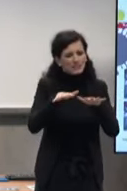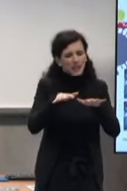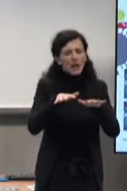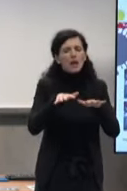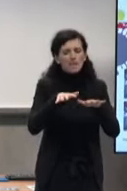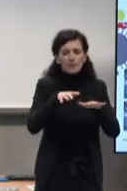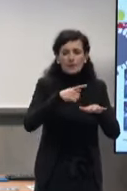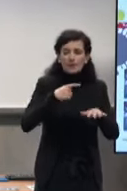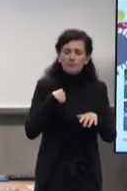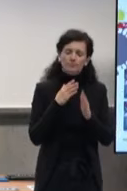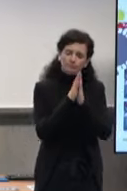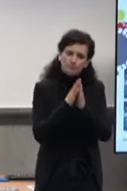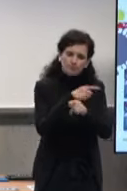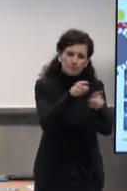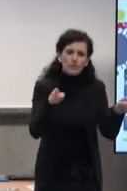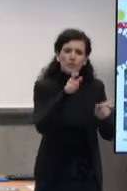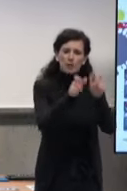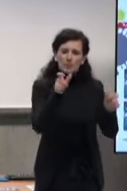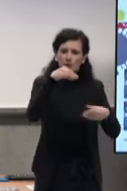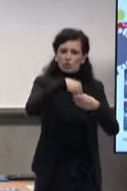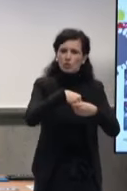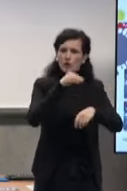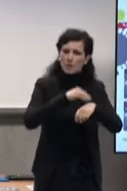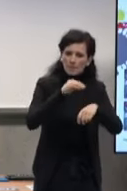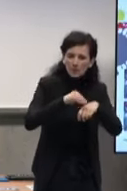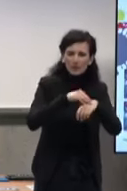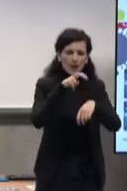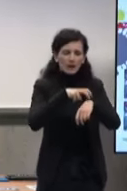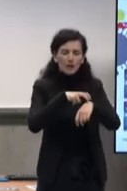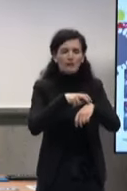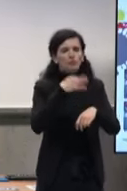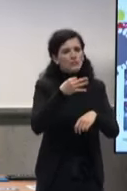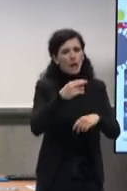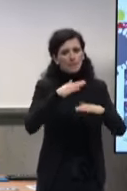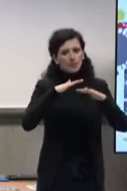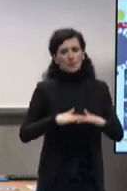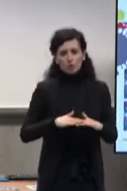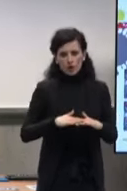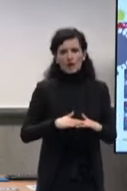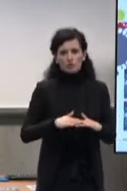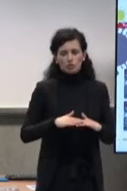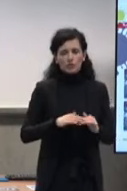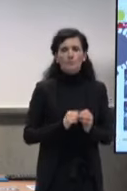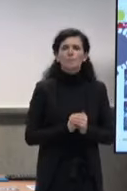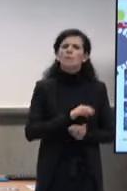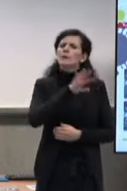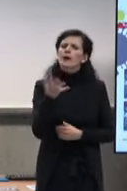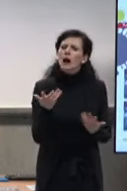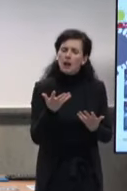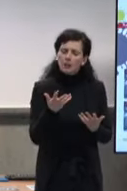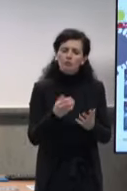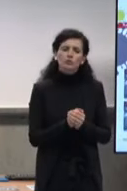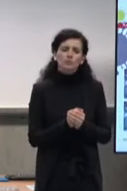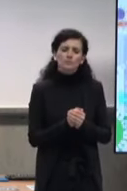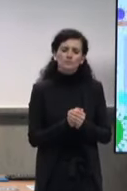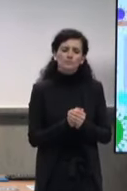proteggersi e l'altra cosa certamente per noi è fondamentale e centrale garantire che gli strumenti di cui